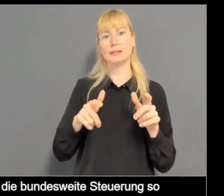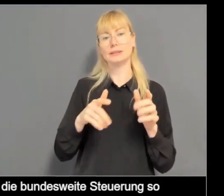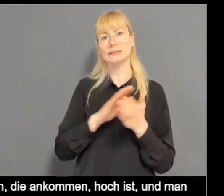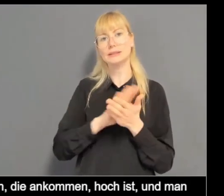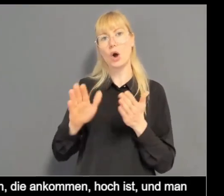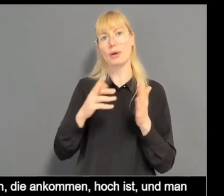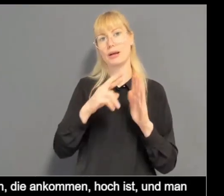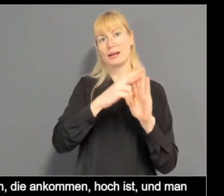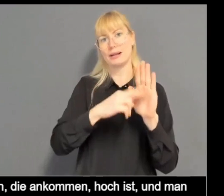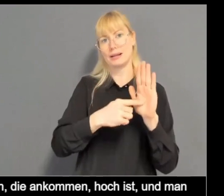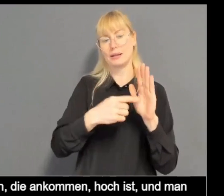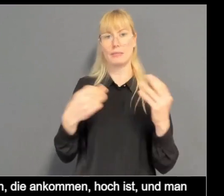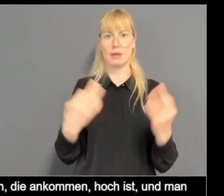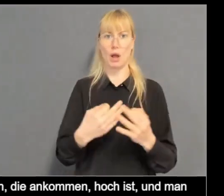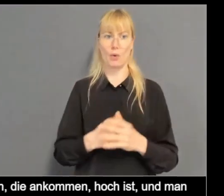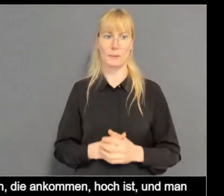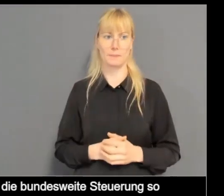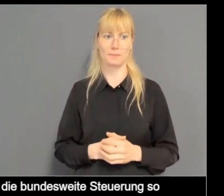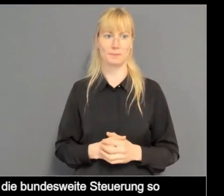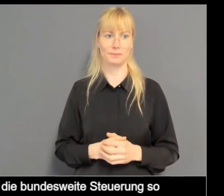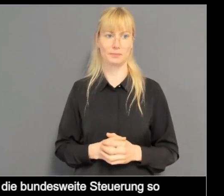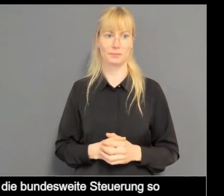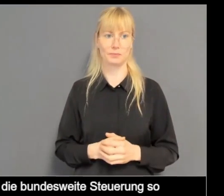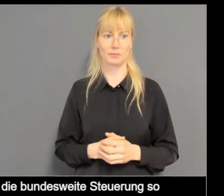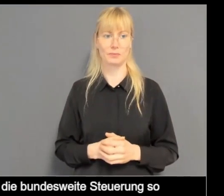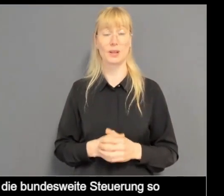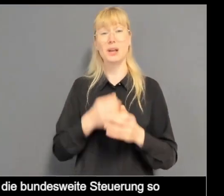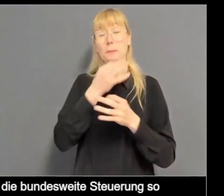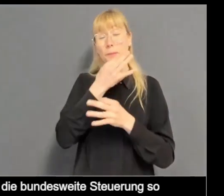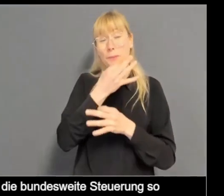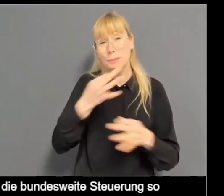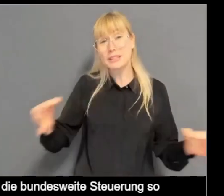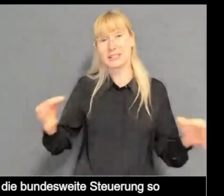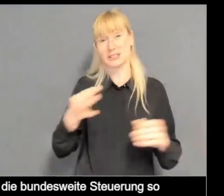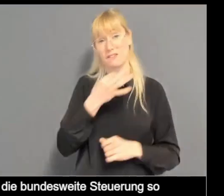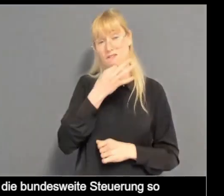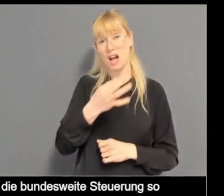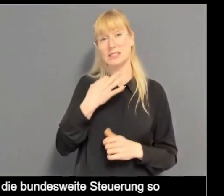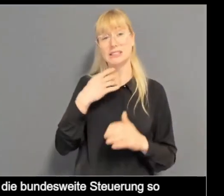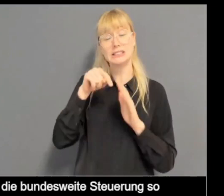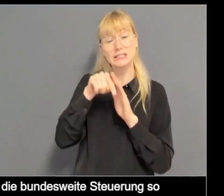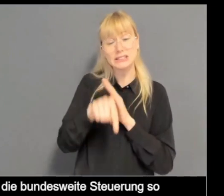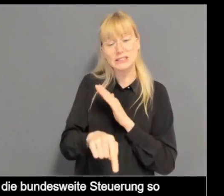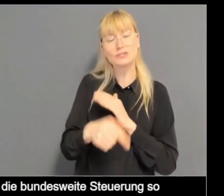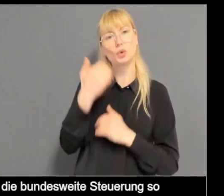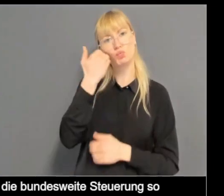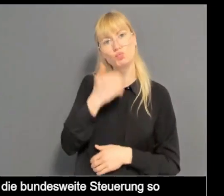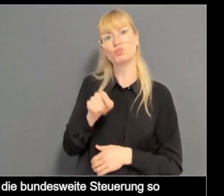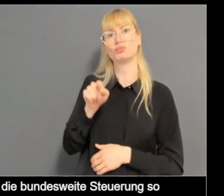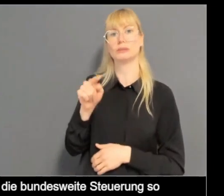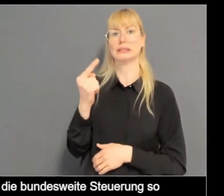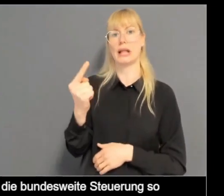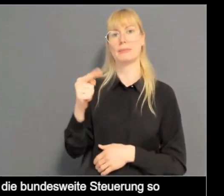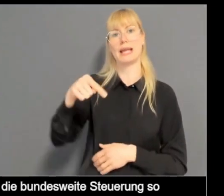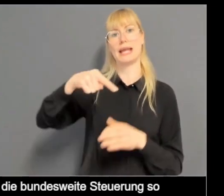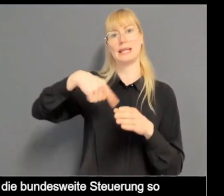die ja diese exzellente, enge Zusammenarbeit, den Austausch, die Koordinierung vor Ort ermöglichen. Alle Detailfragen dazu